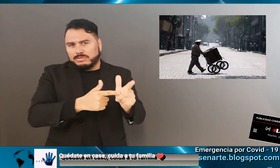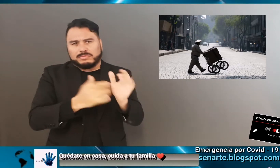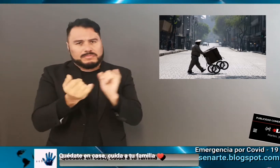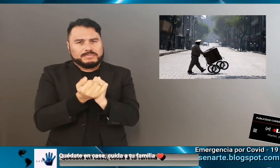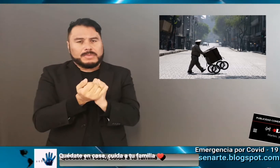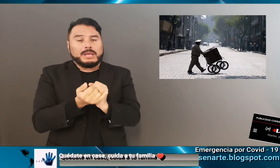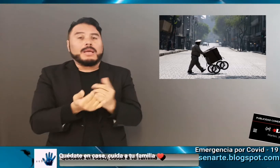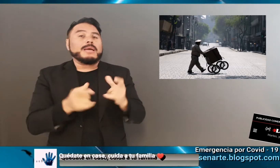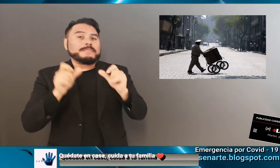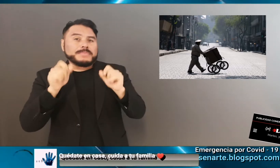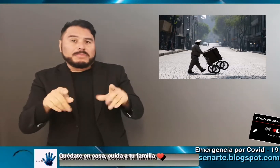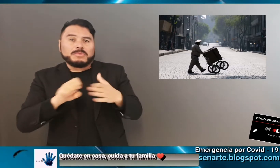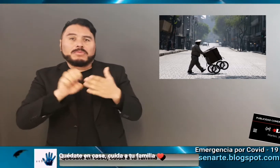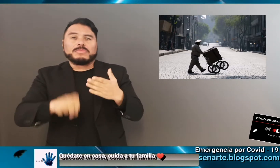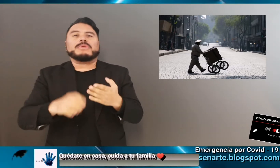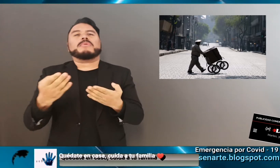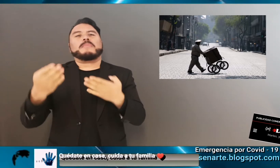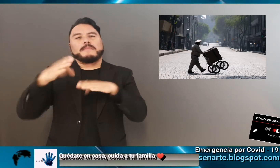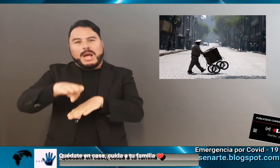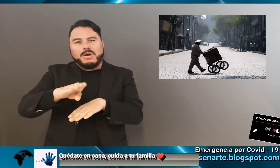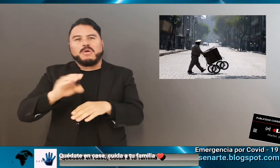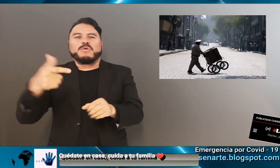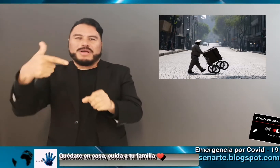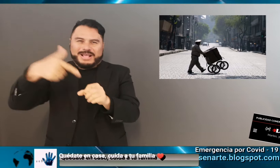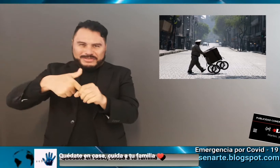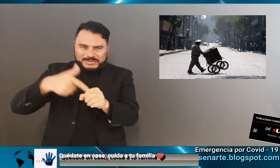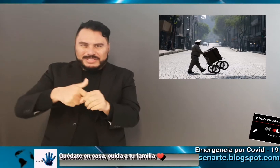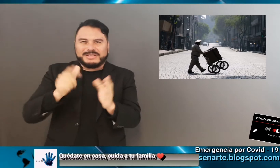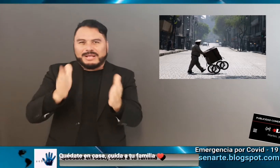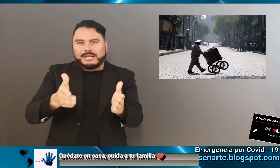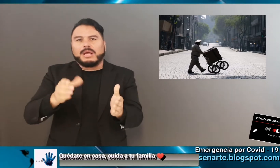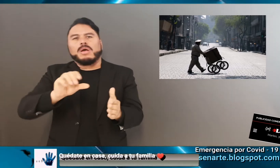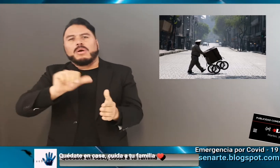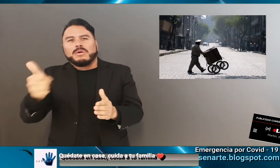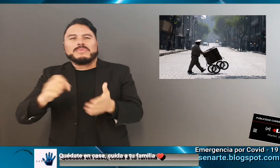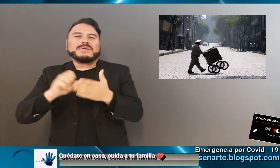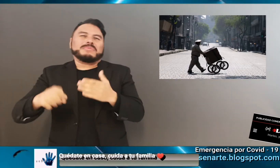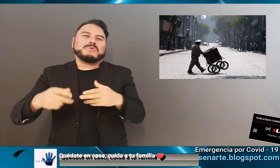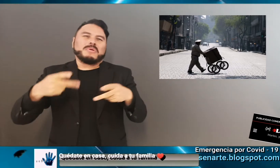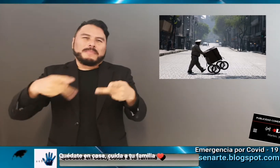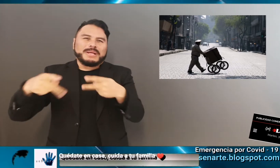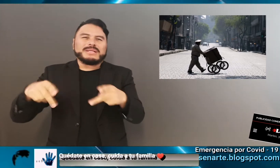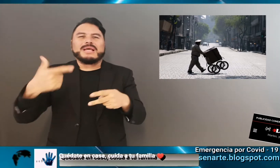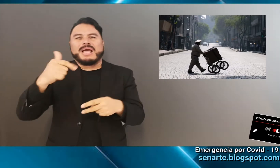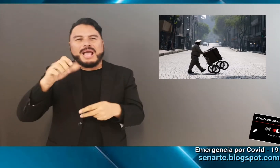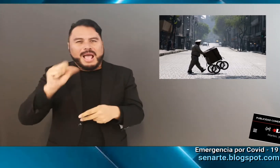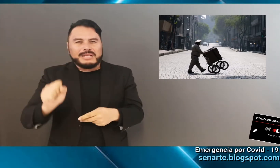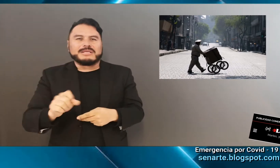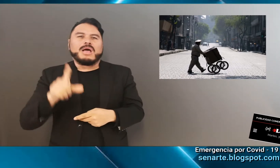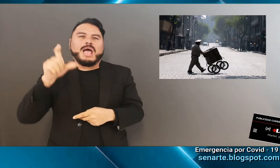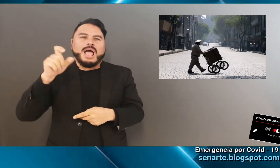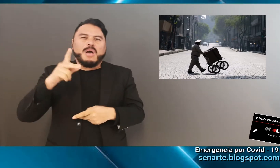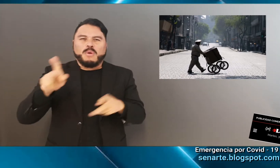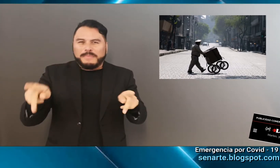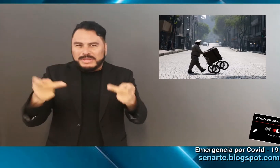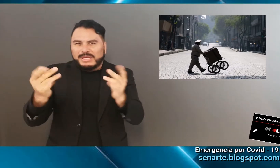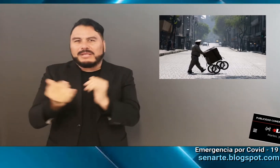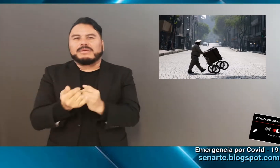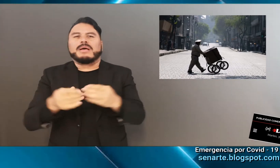y procuración de justicia, además de bancos, gasolineras, servicios de repartición de gas,